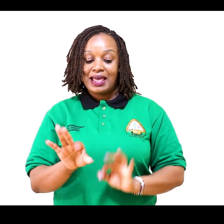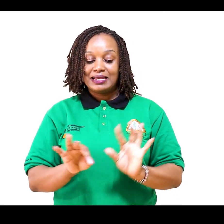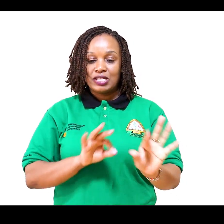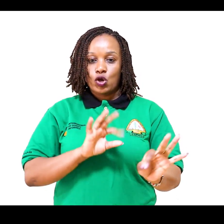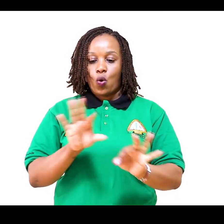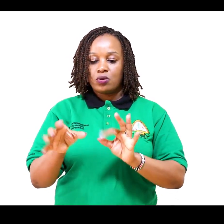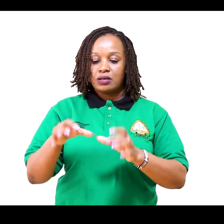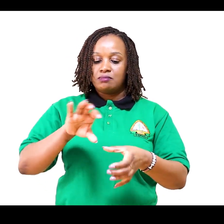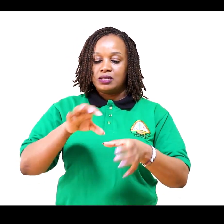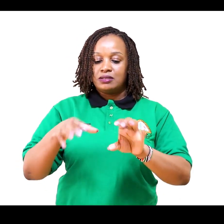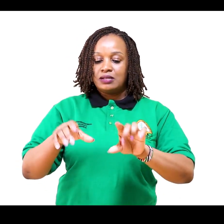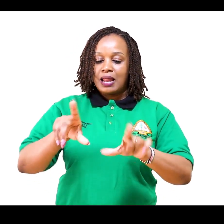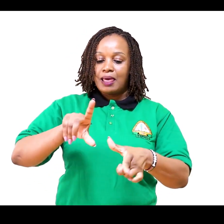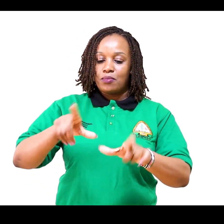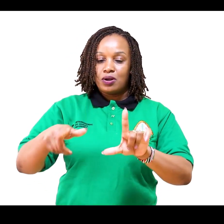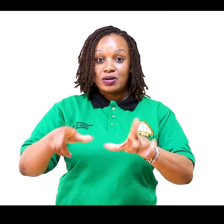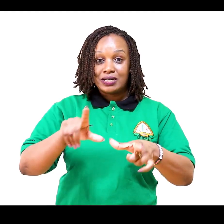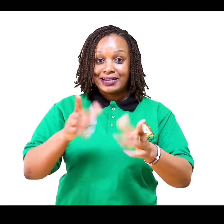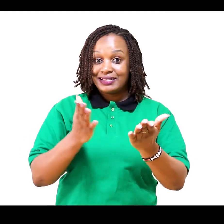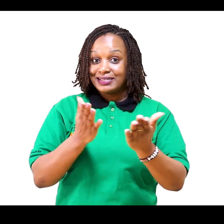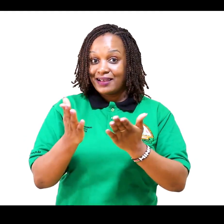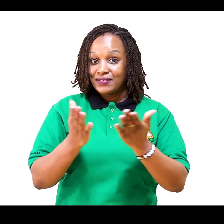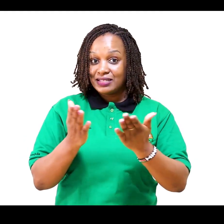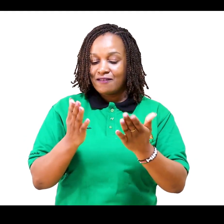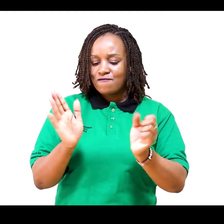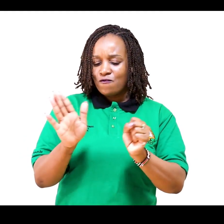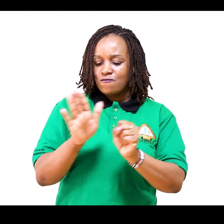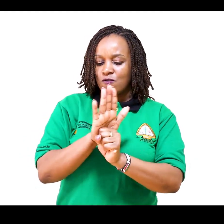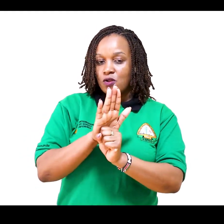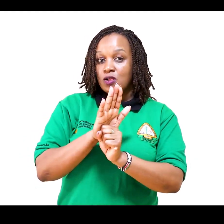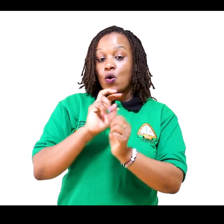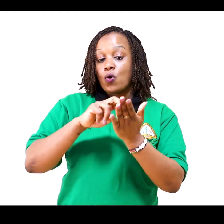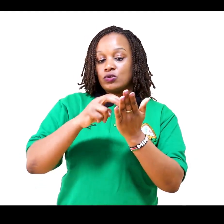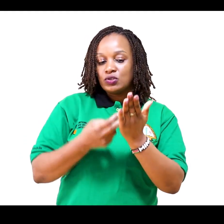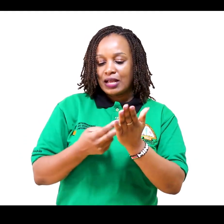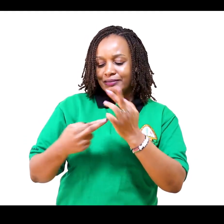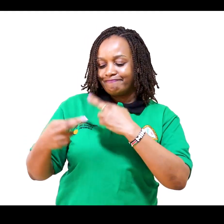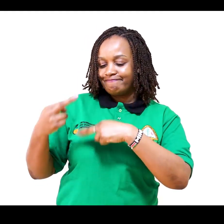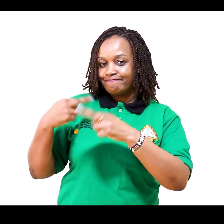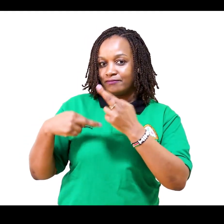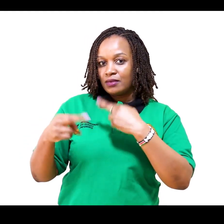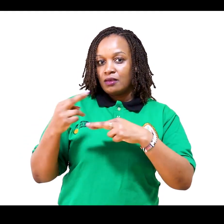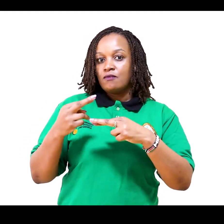Huduma za maabara ya chemistry ya uchambuzi. Kwa ukaguzi kamili wa mkataba